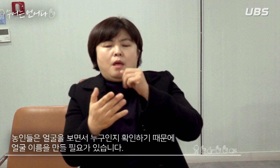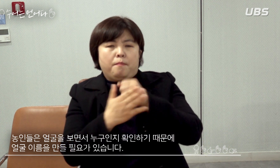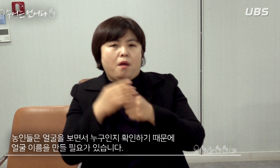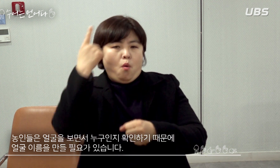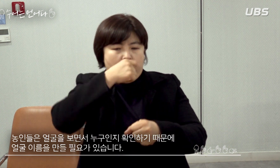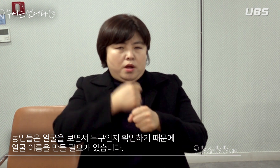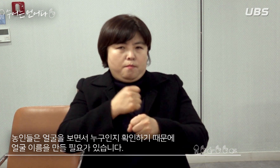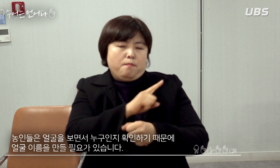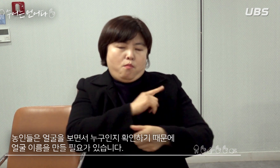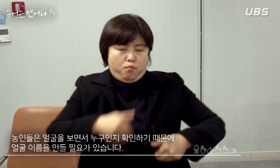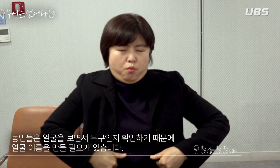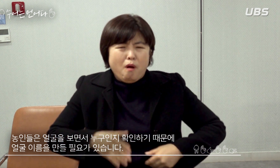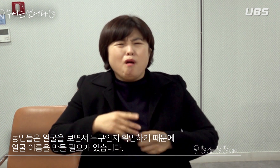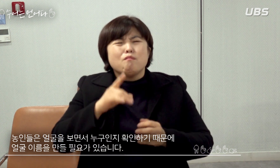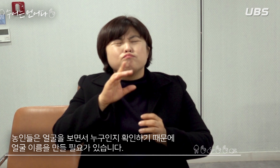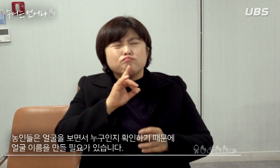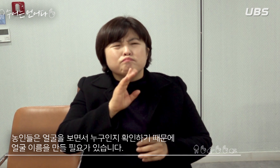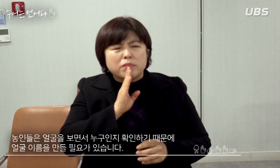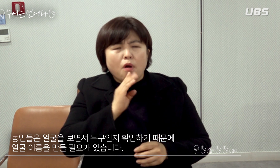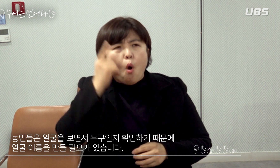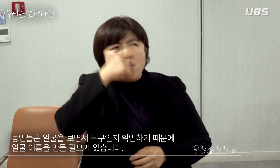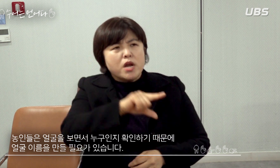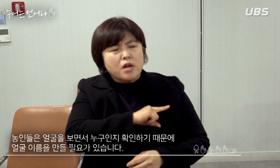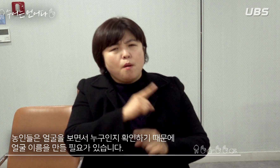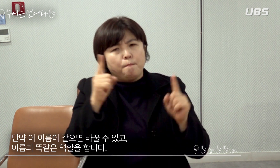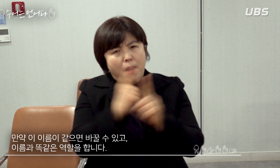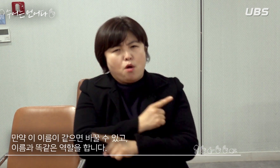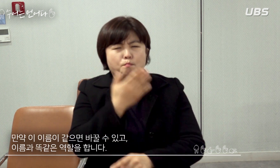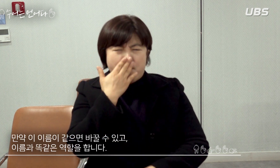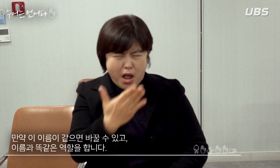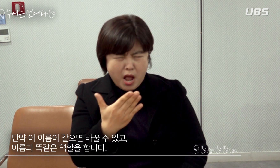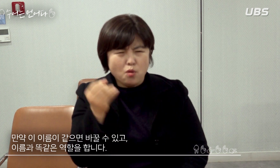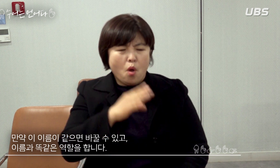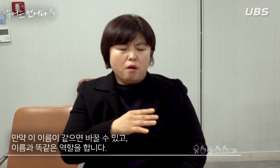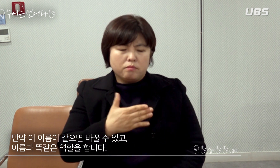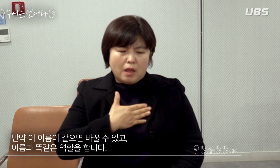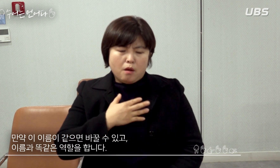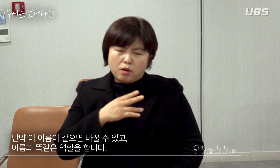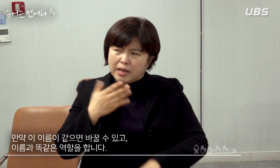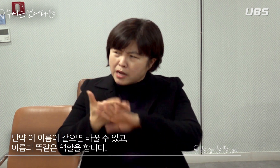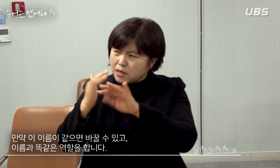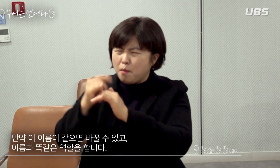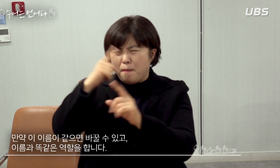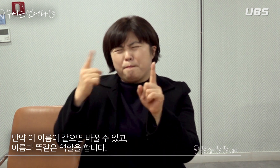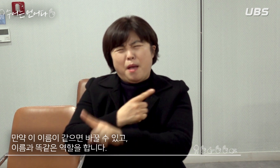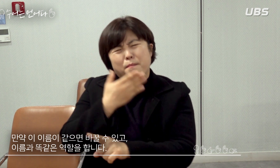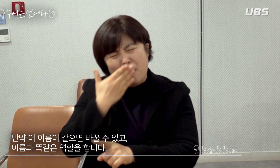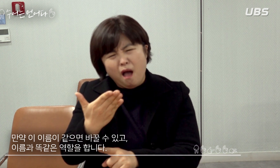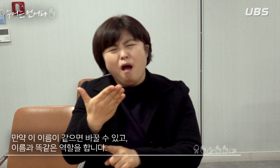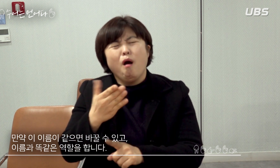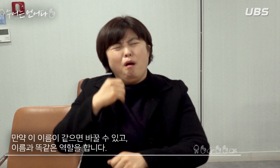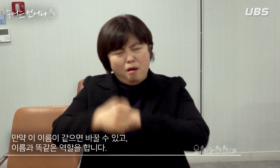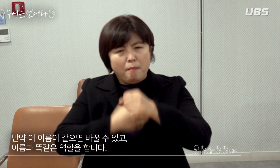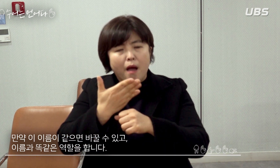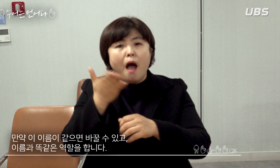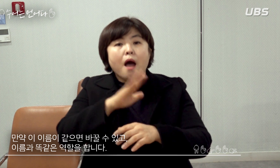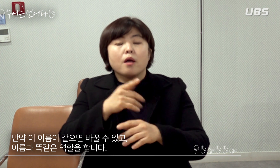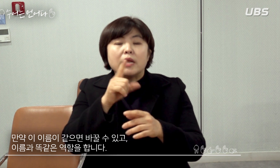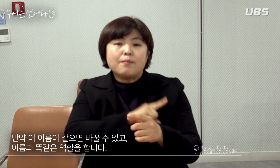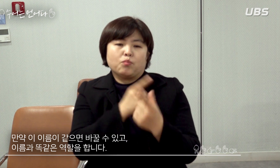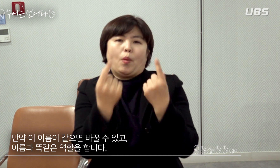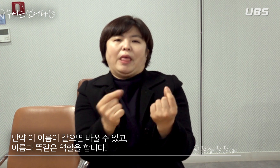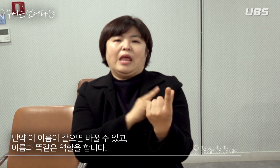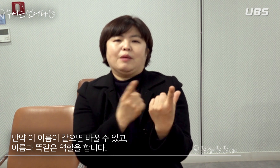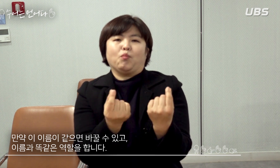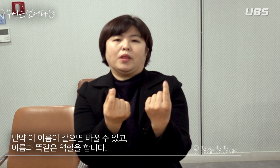때문에 얼굴 이름을 만들 필요가 있습니다. 만약 이 이름이 같으면 바꿀 수 있고 이름과